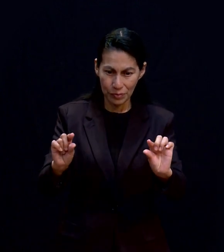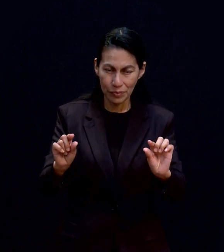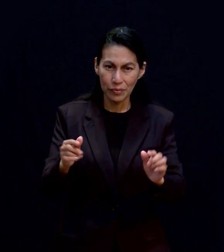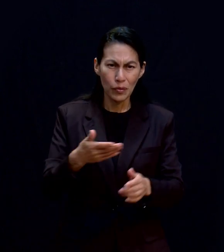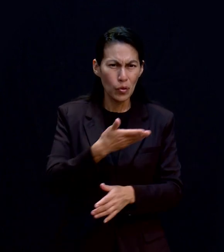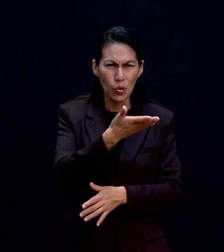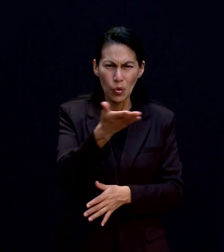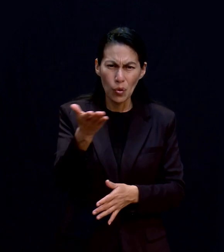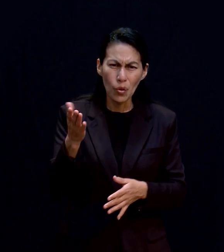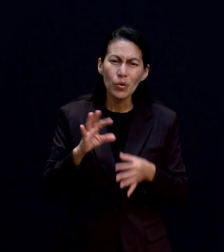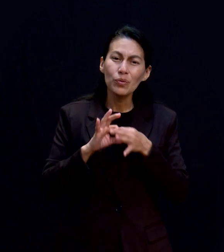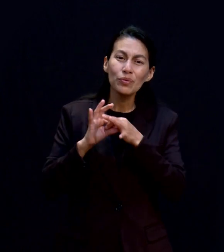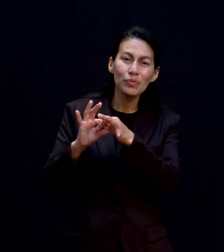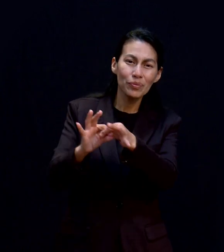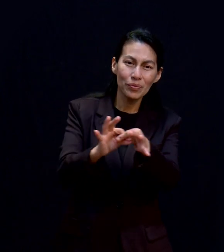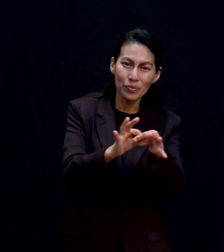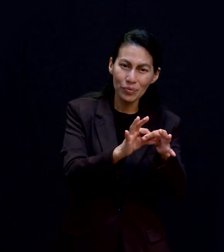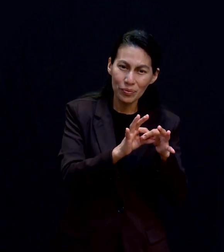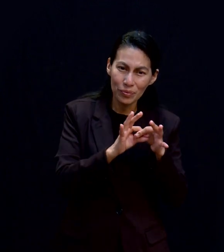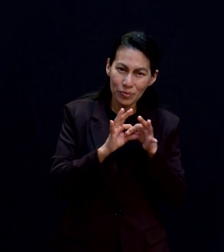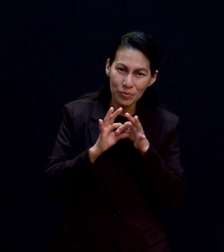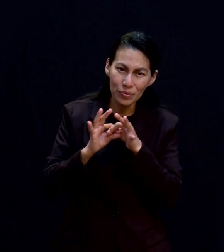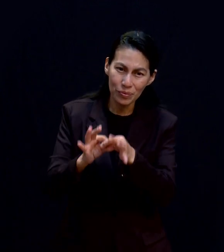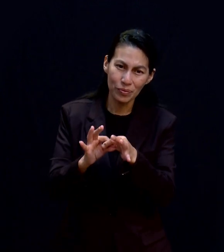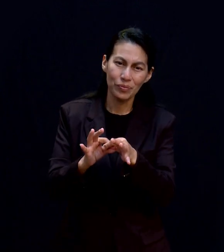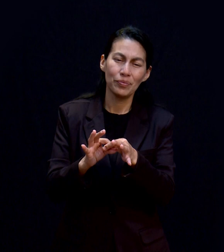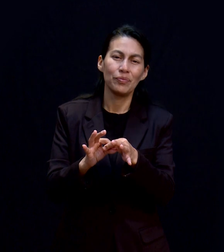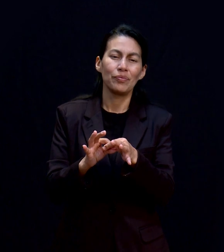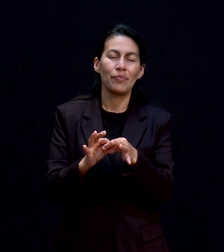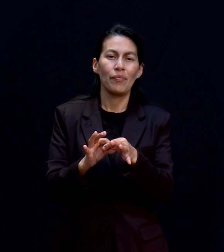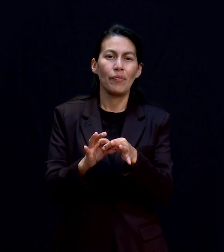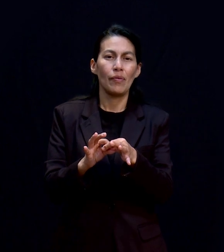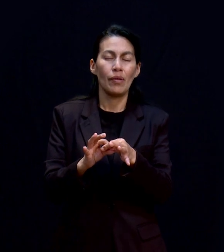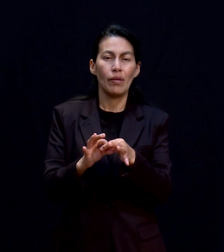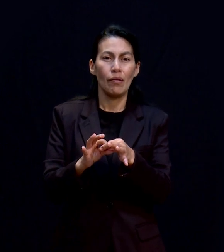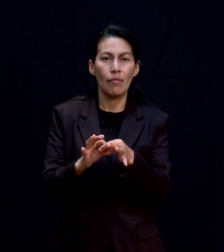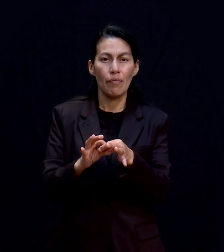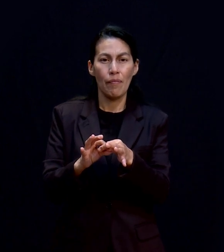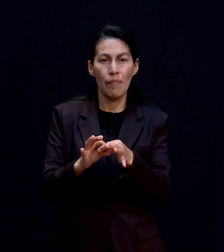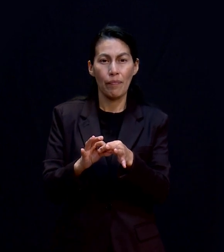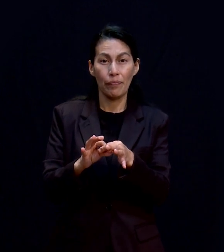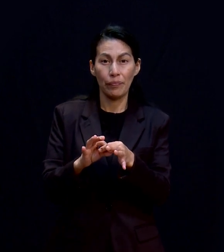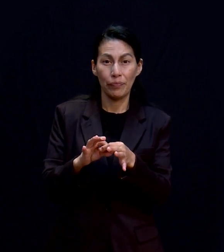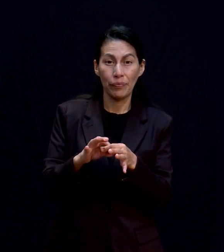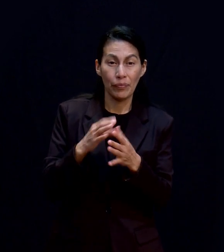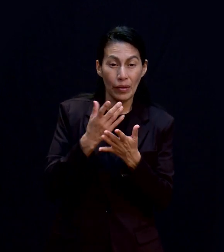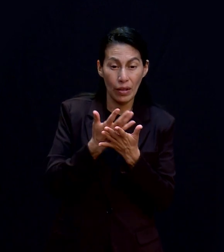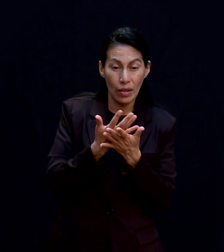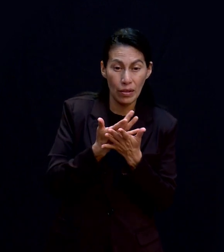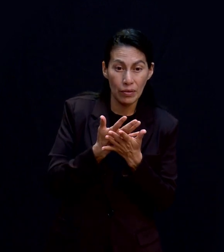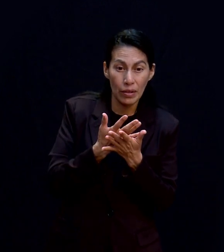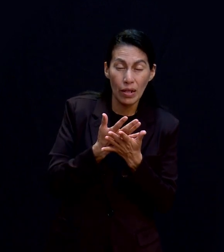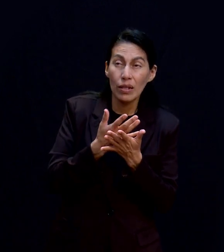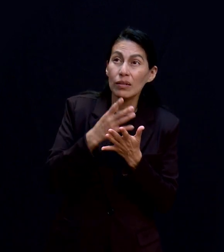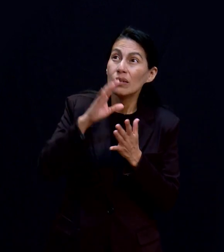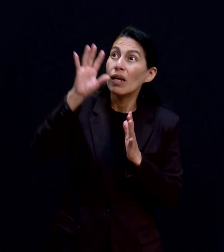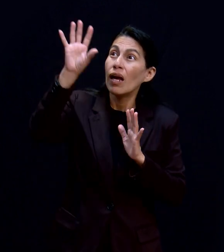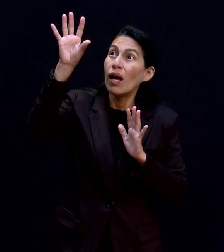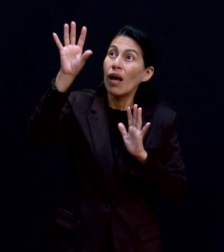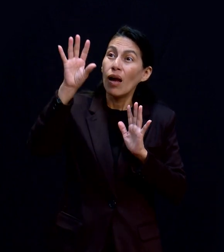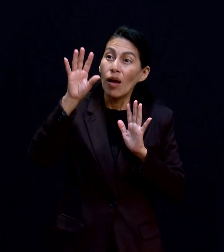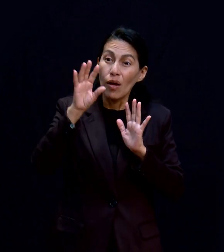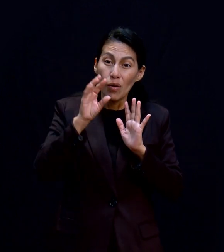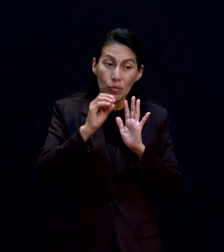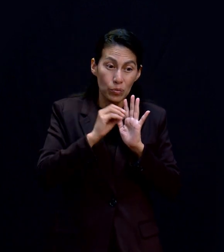para que juntos formemos una enorme comunidad que circunde al mundo con la luz de la